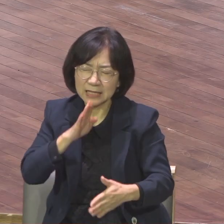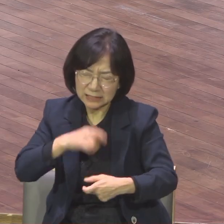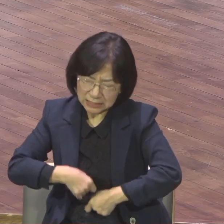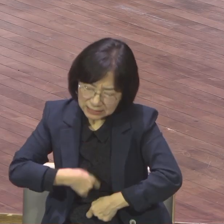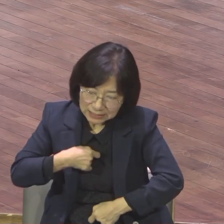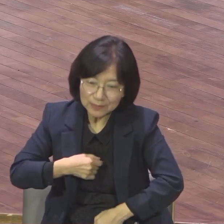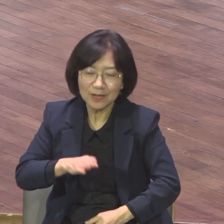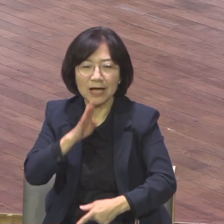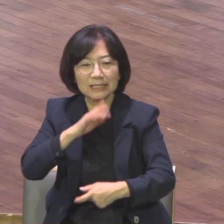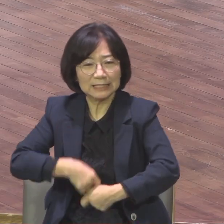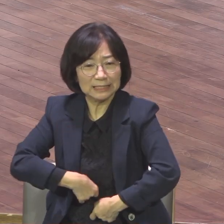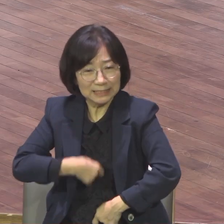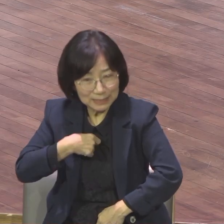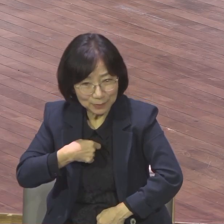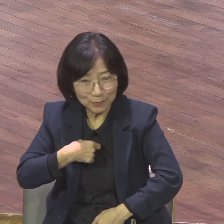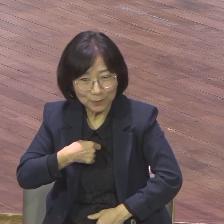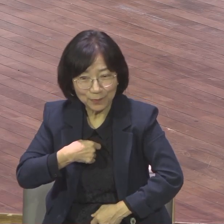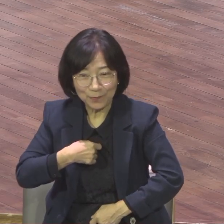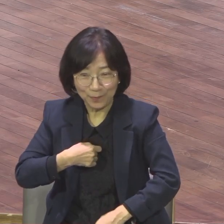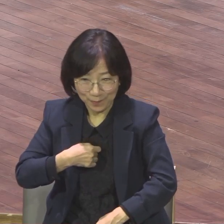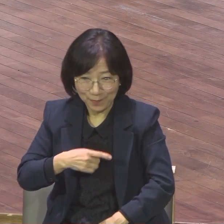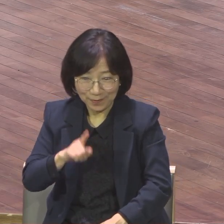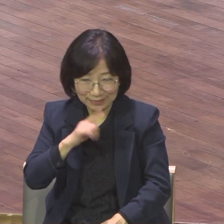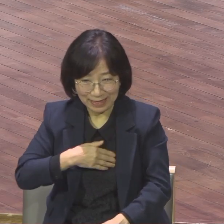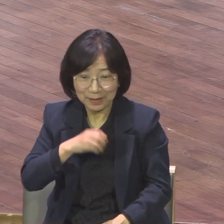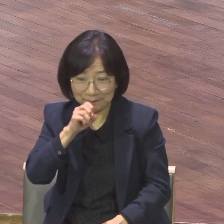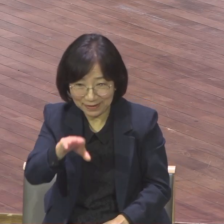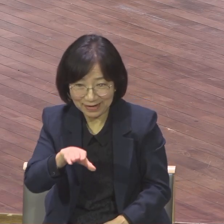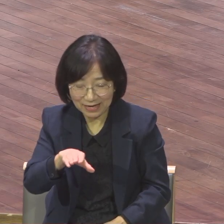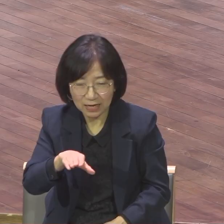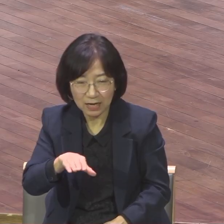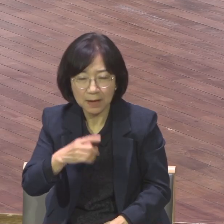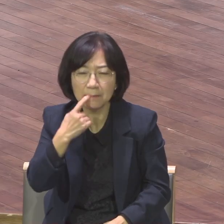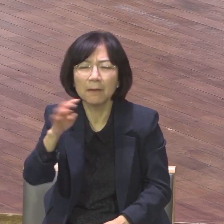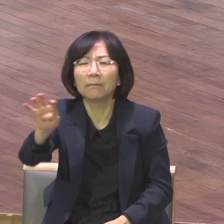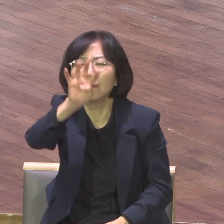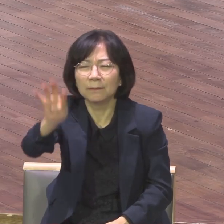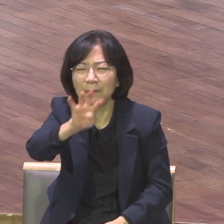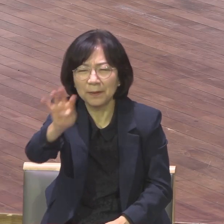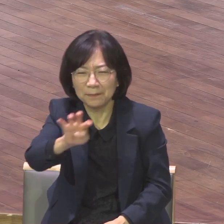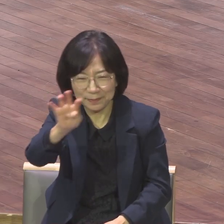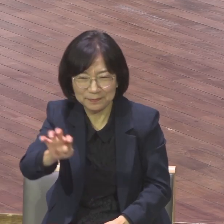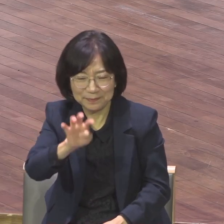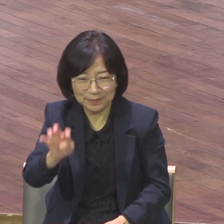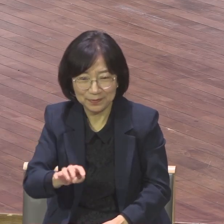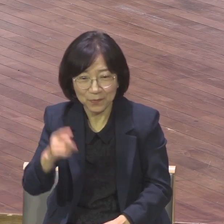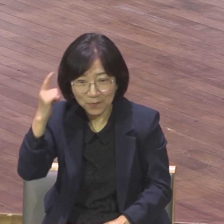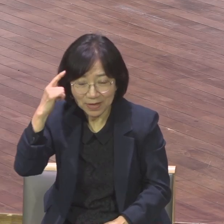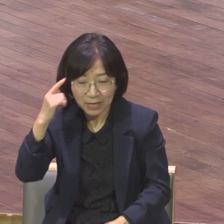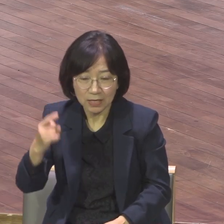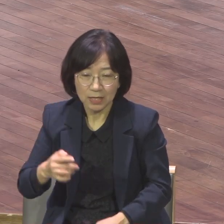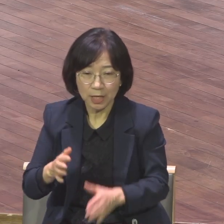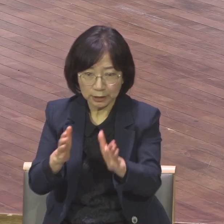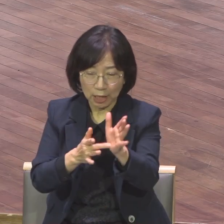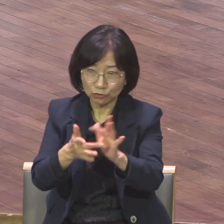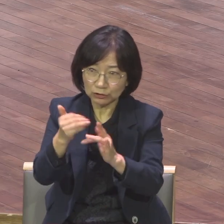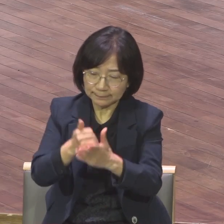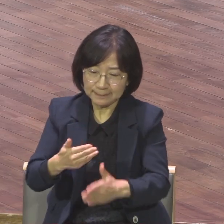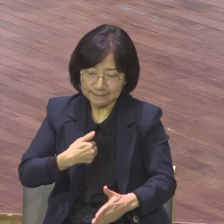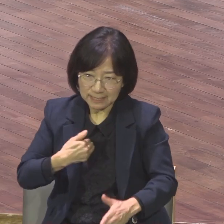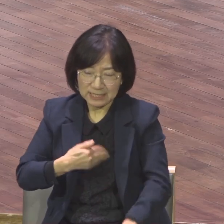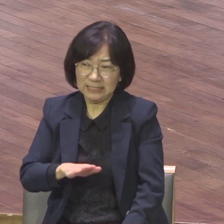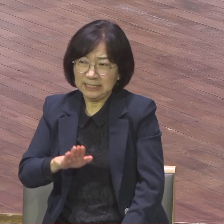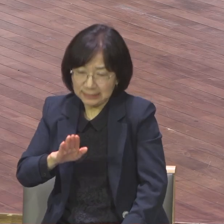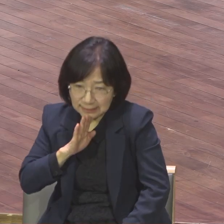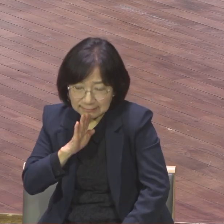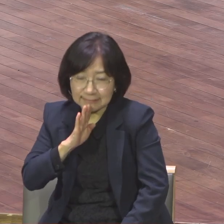나와요. 진실로 진실로 내게 이르노니, 이것은요 그 말씀의 신실성과 성취를